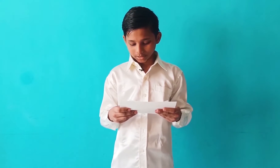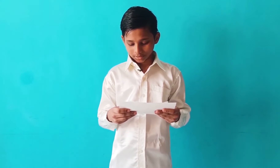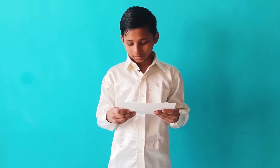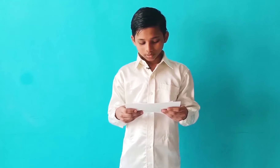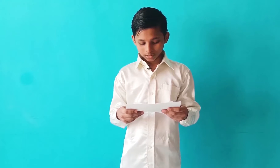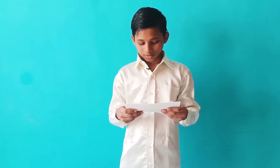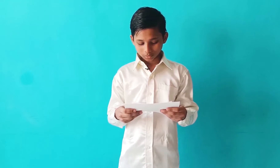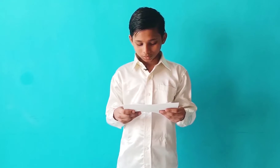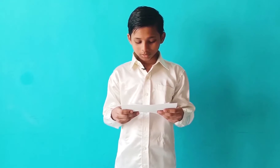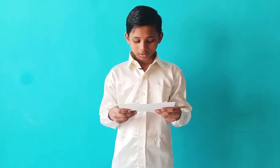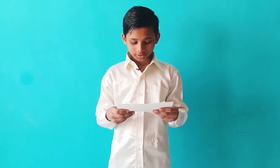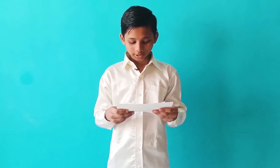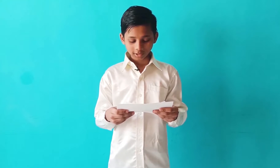உள்ளது என்று நாம் ஜெபிப்போம்.